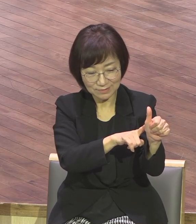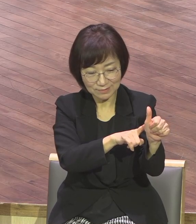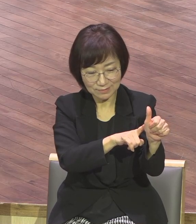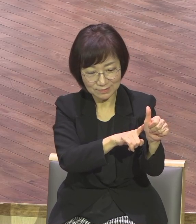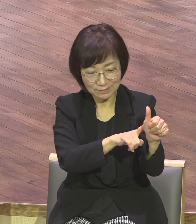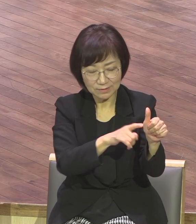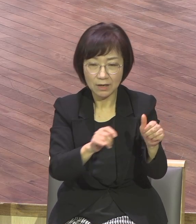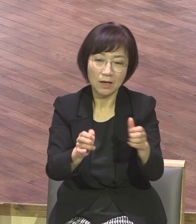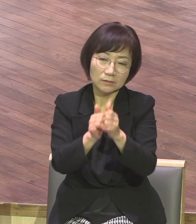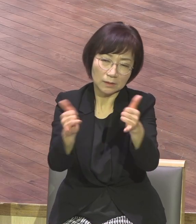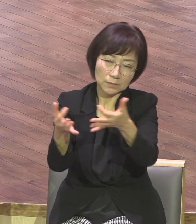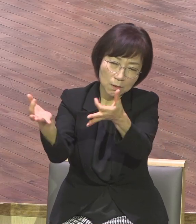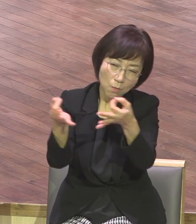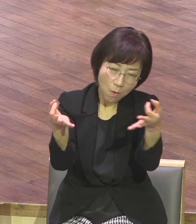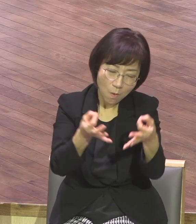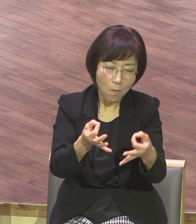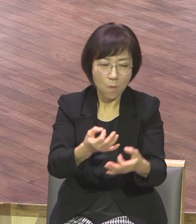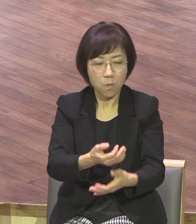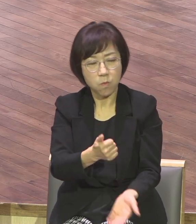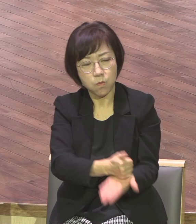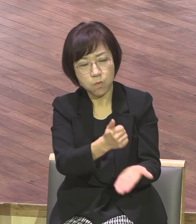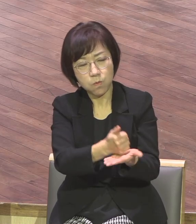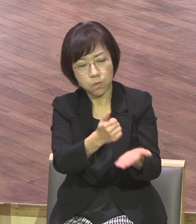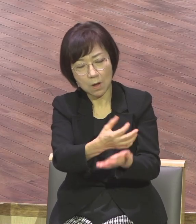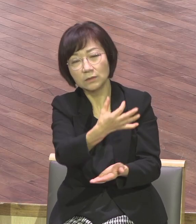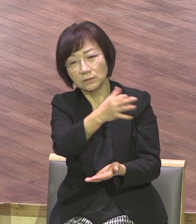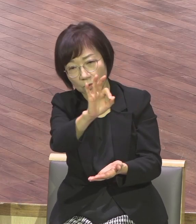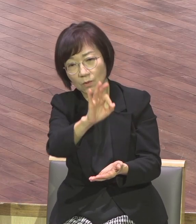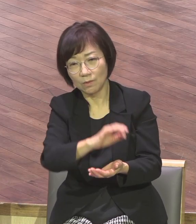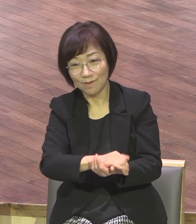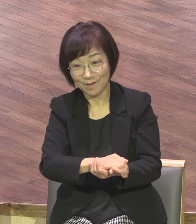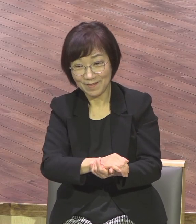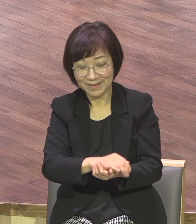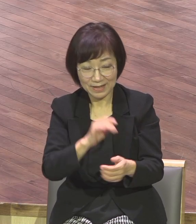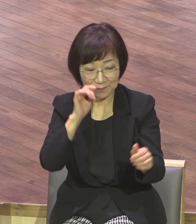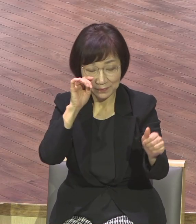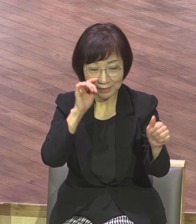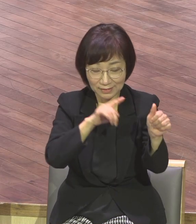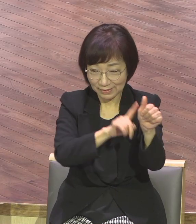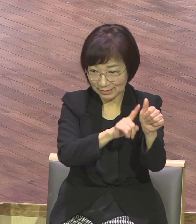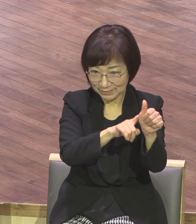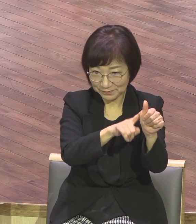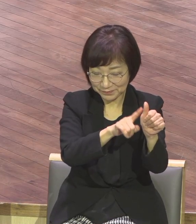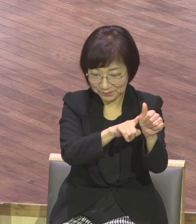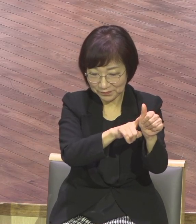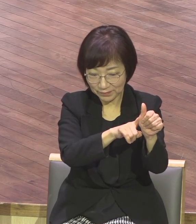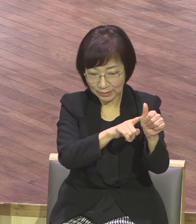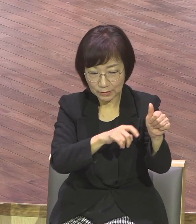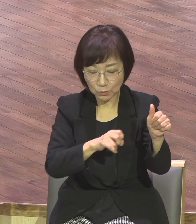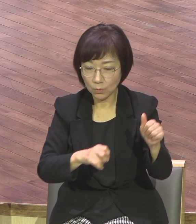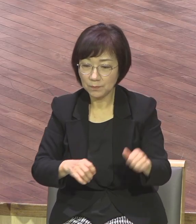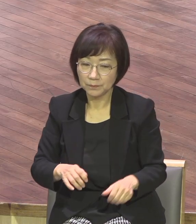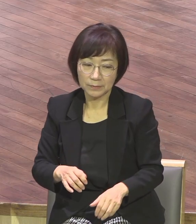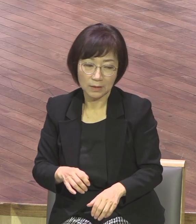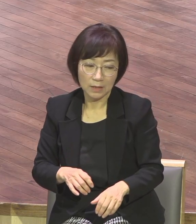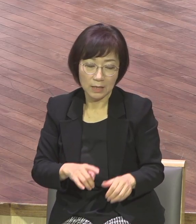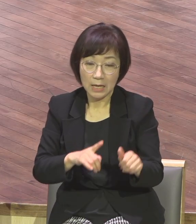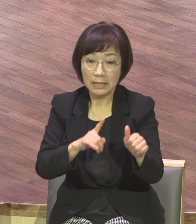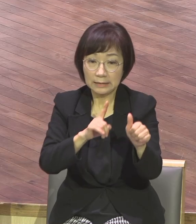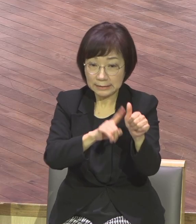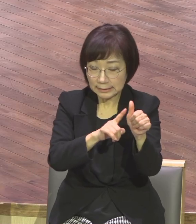받고 모든 사람이 인정받았어요. 본문 22절에 보면 바울이 에베소 교회 성도들의 마음을 위로하기 위해서